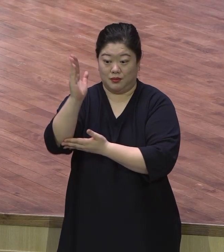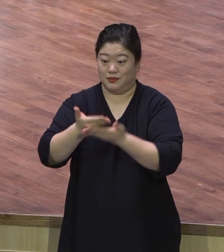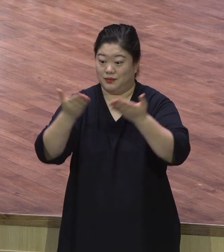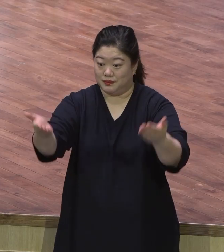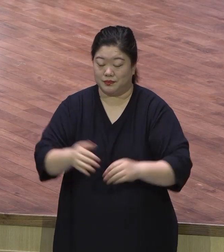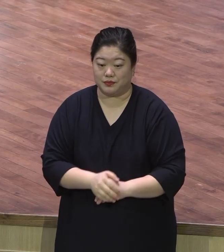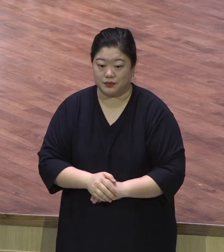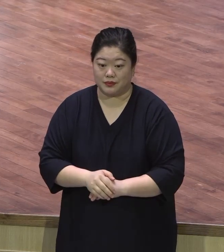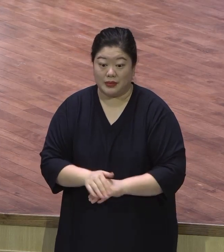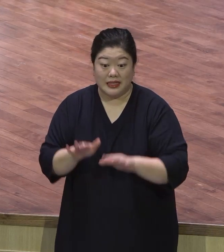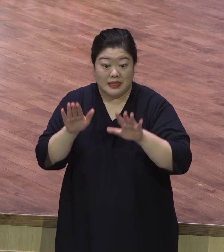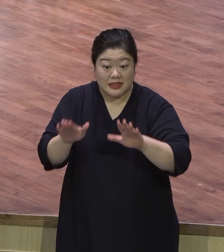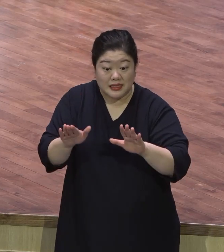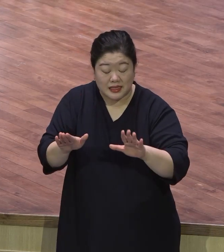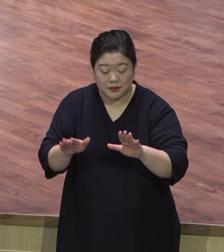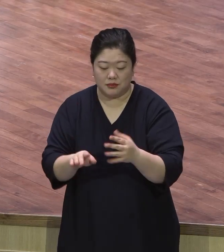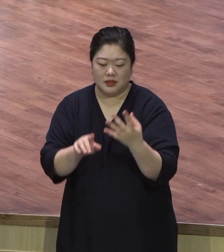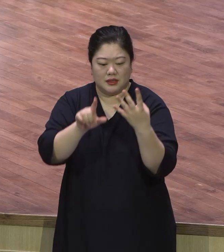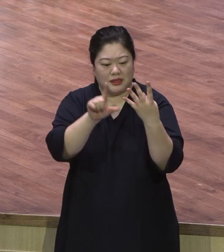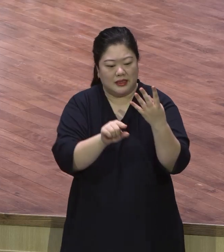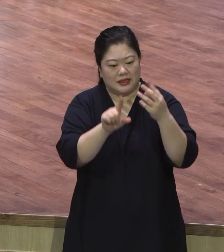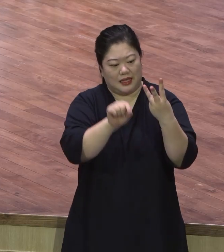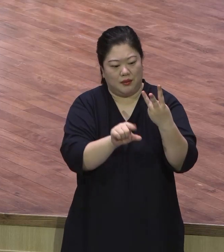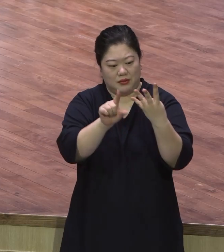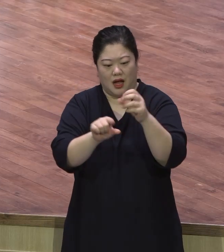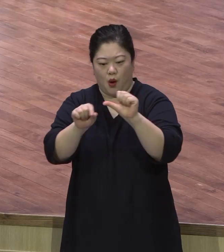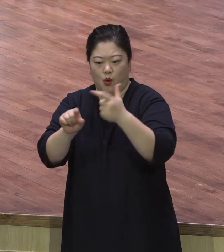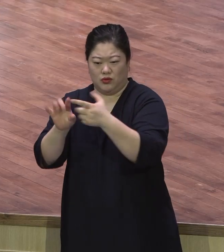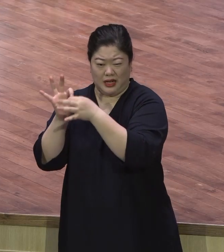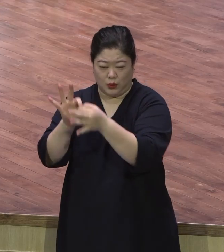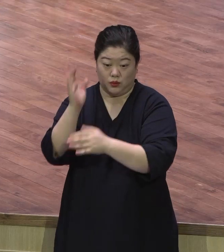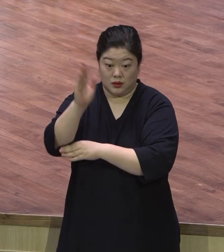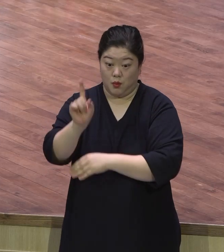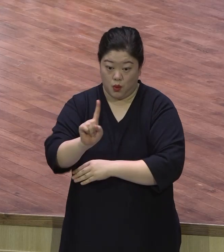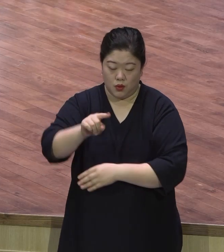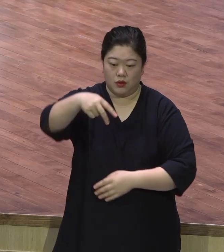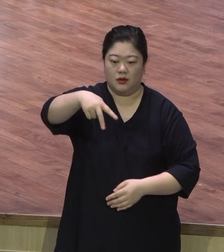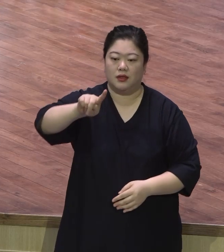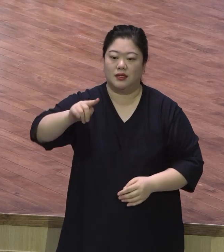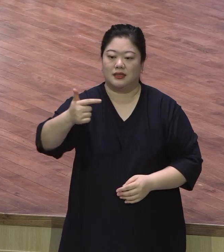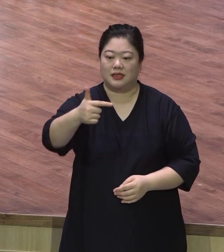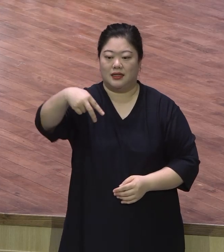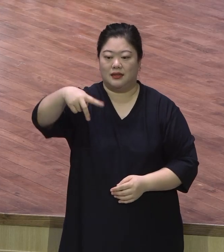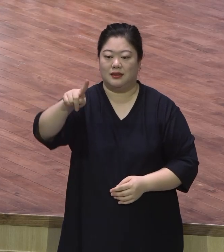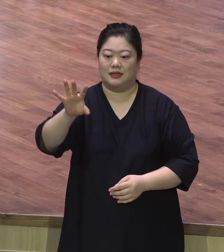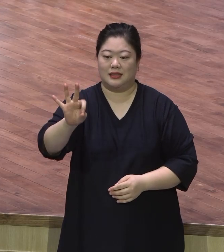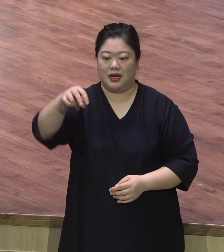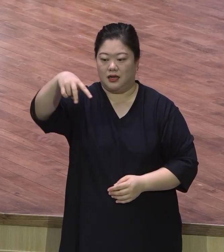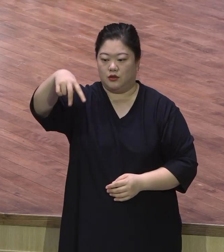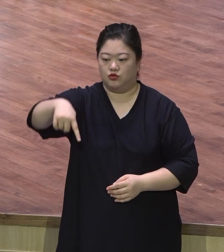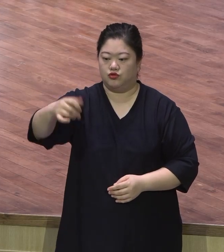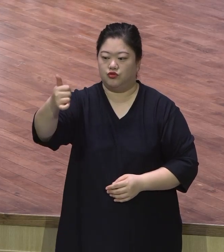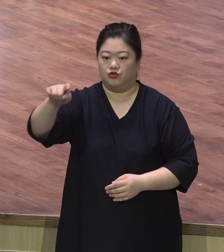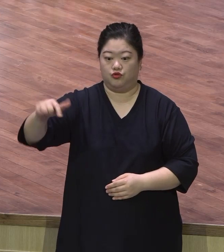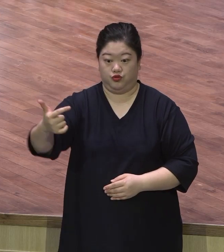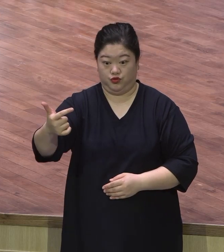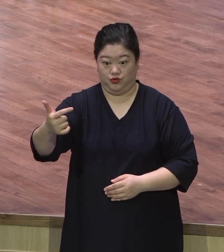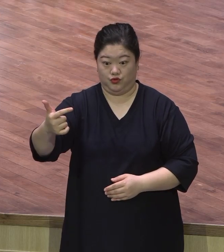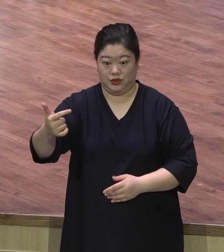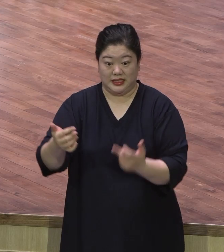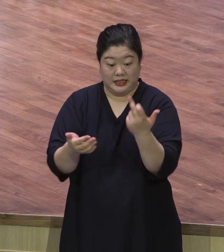아주 가장 중요한 설교였지요. 산상수훈, 이 산상수훈 예수님이 이 땅에 계시면서